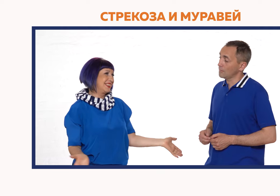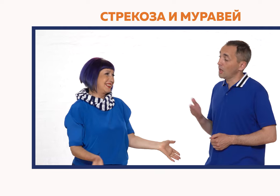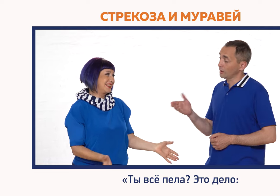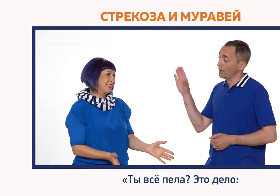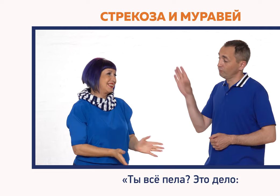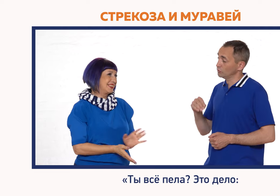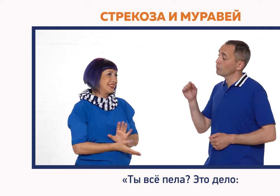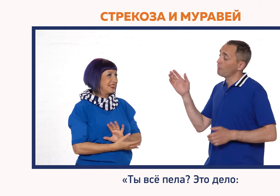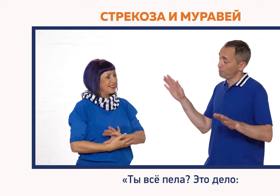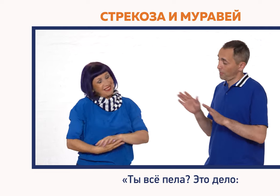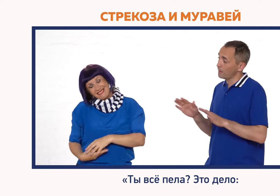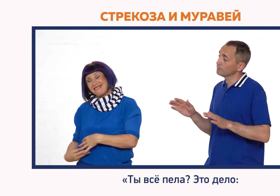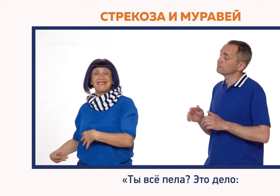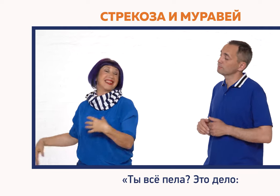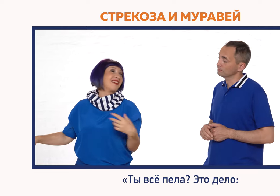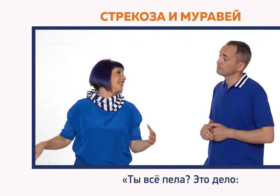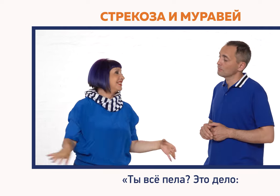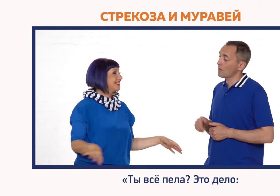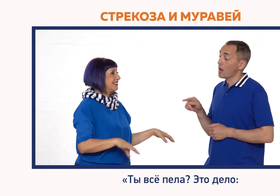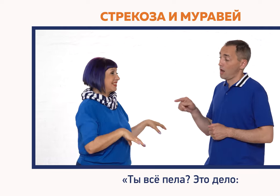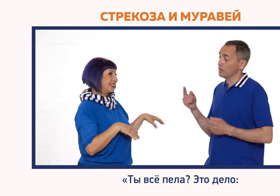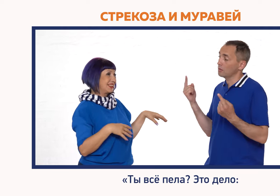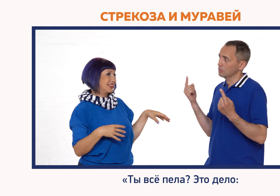Ты все пела? Это дело.